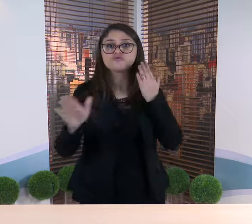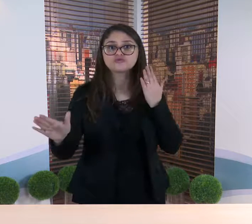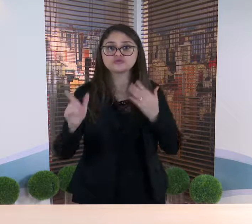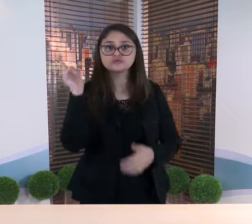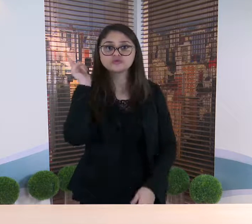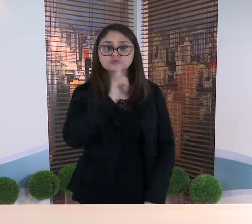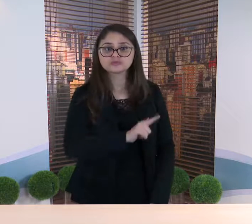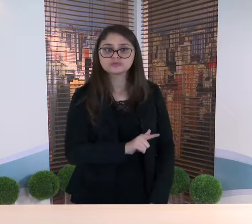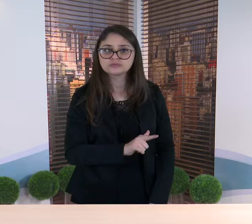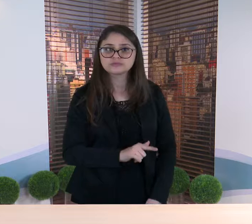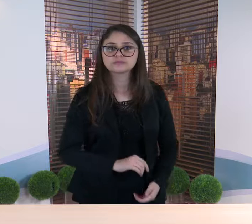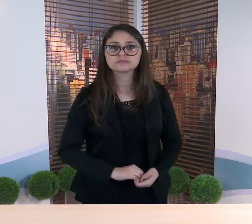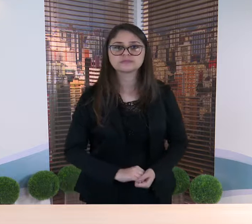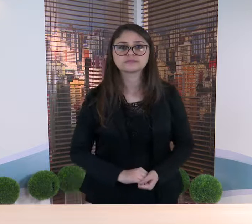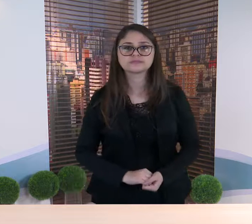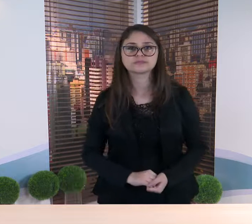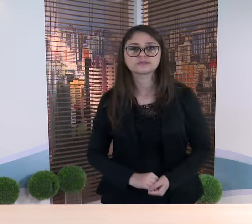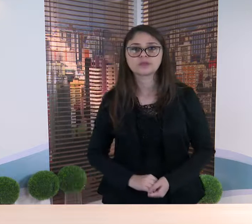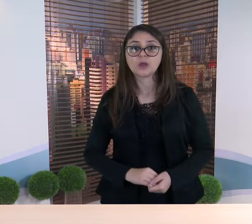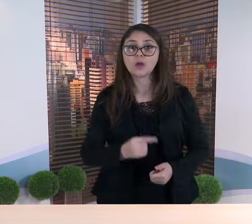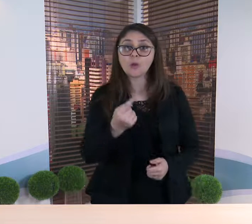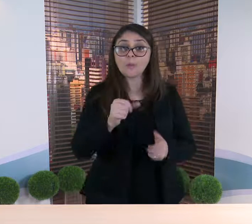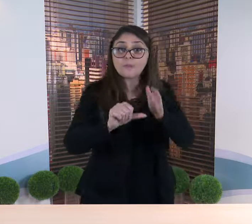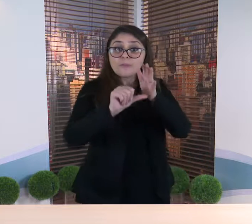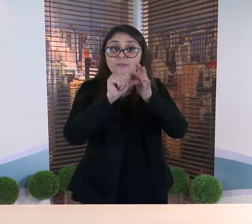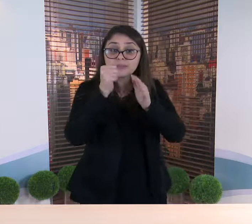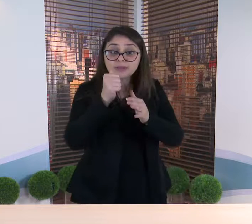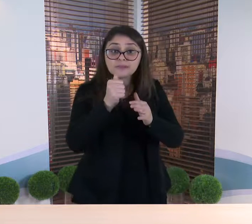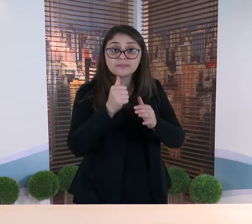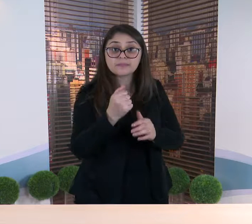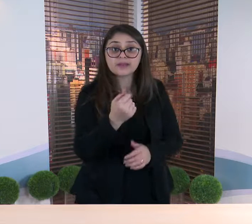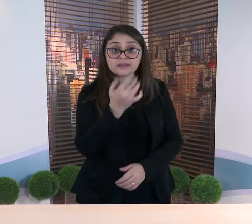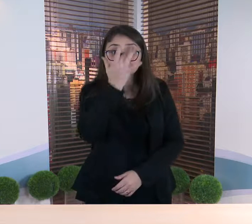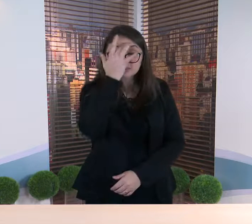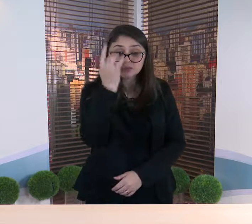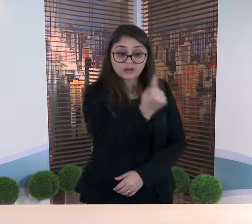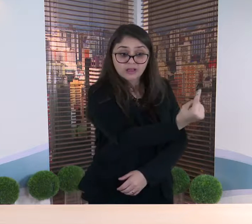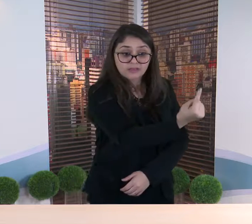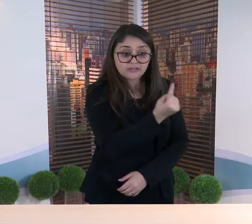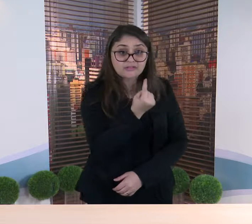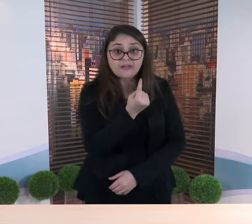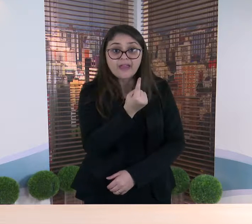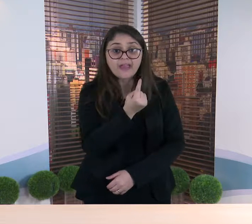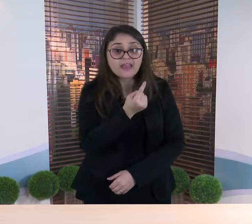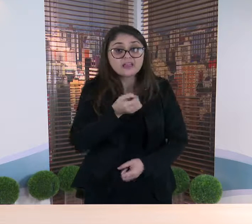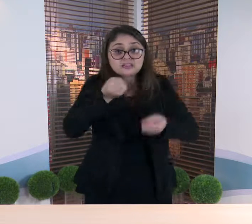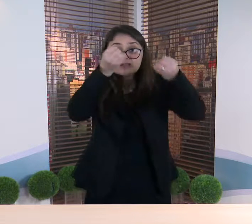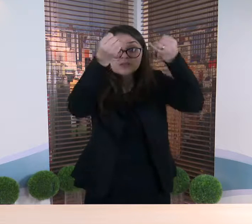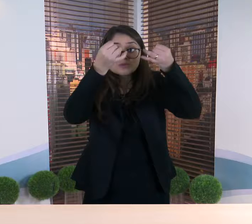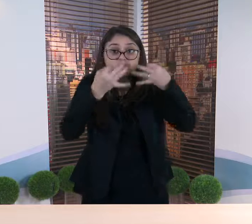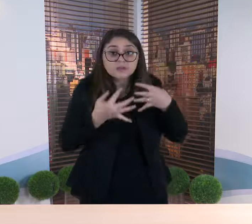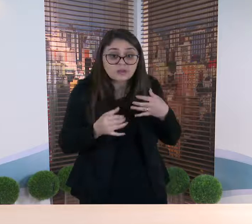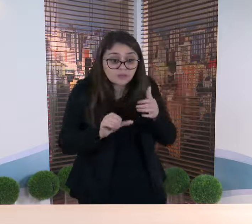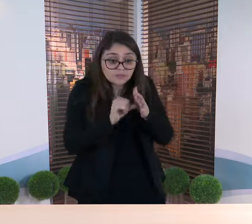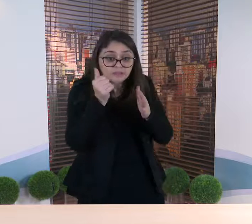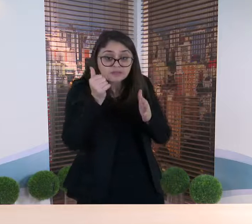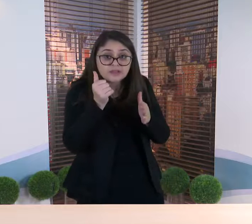essa expressão. O primeiro mensageiro ainda não havia terminado de entregar a notícia quando chega